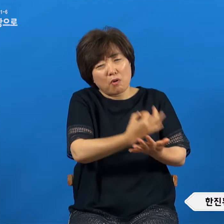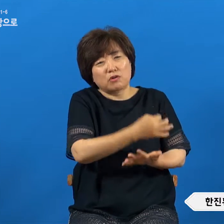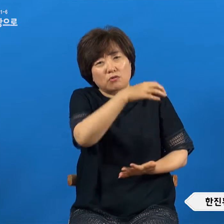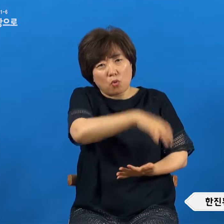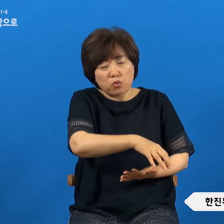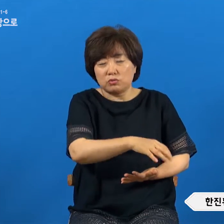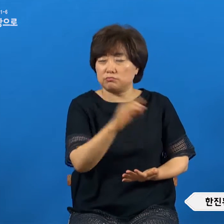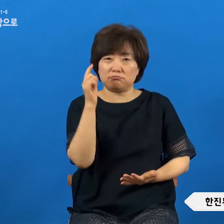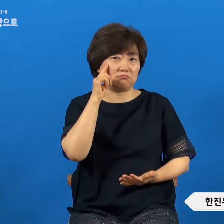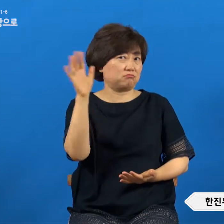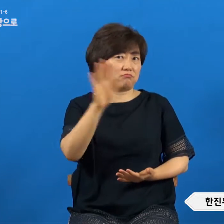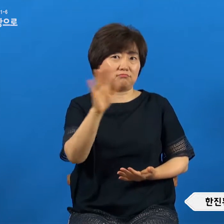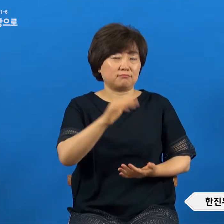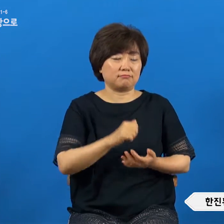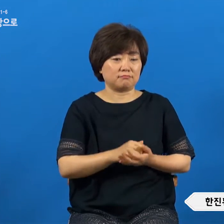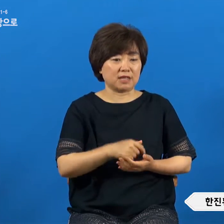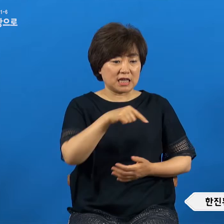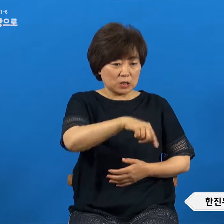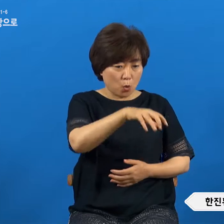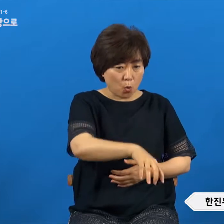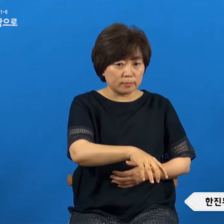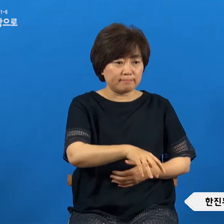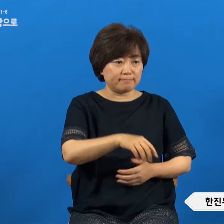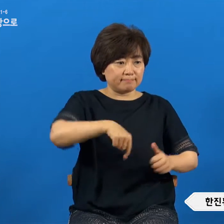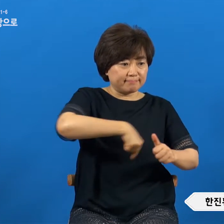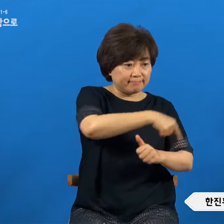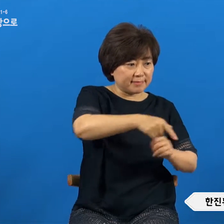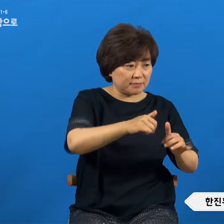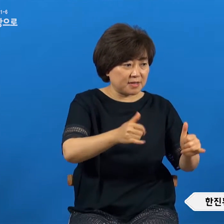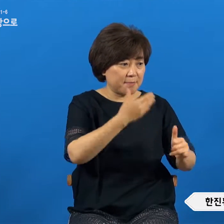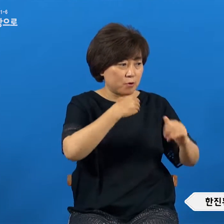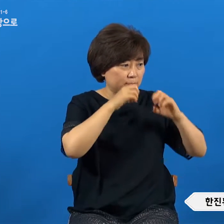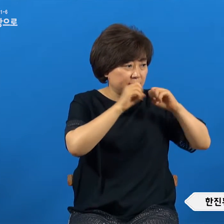선교지로 생각하는 사람이라면 직장이 최전방이지요.